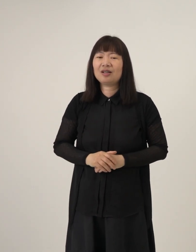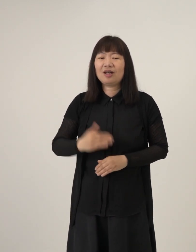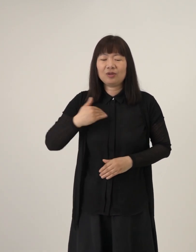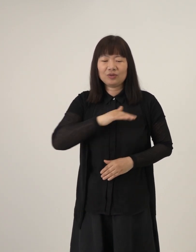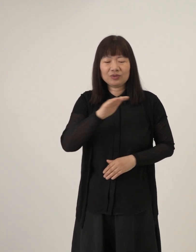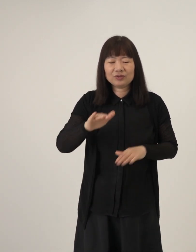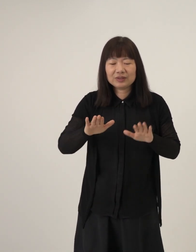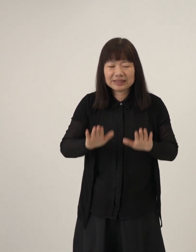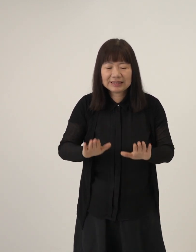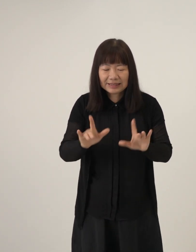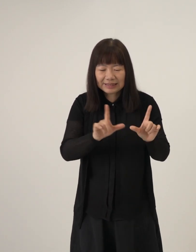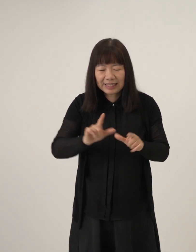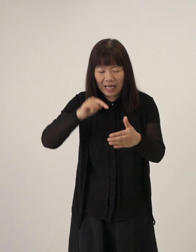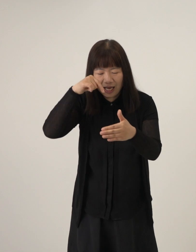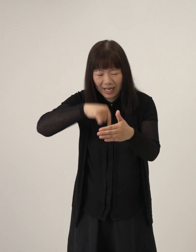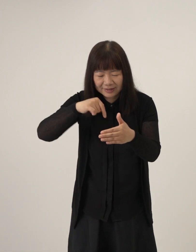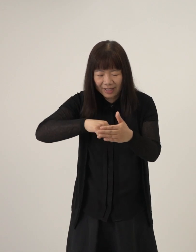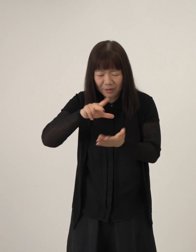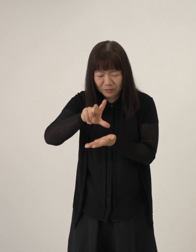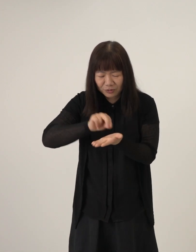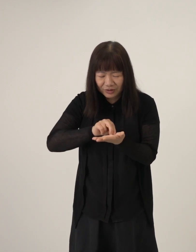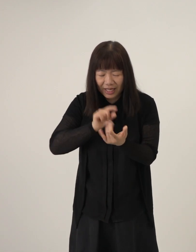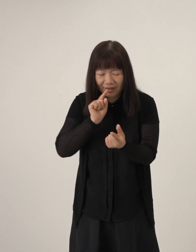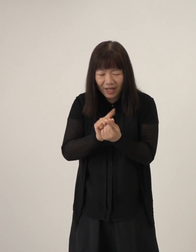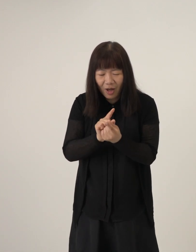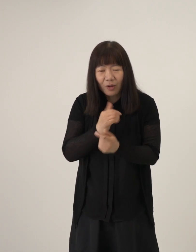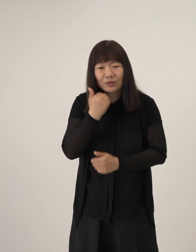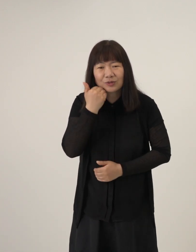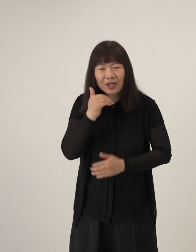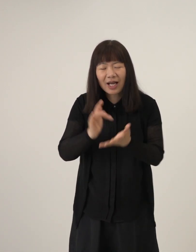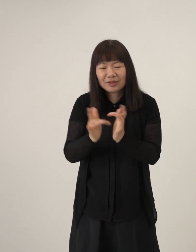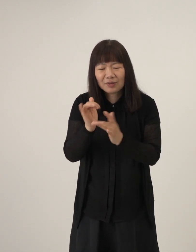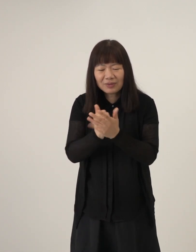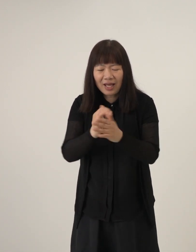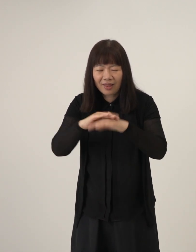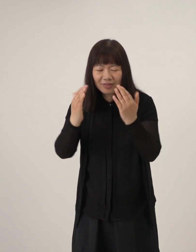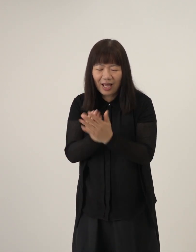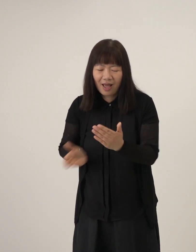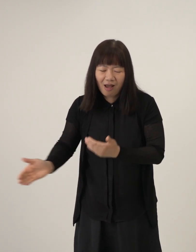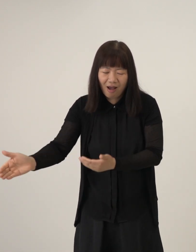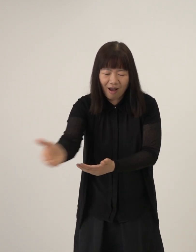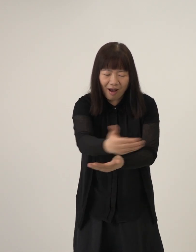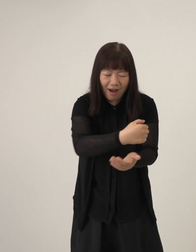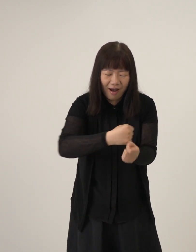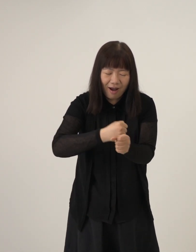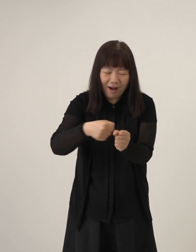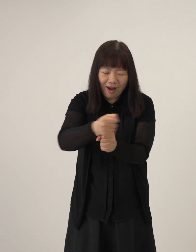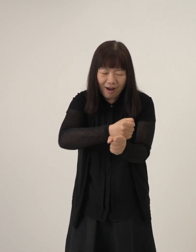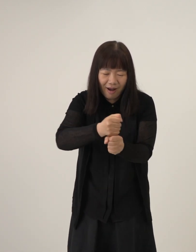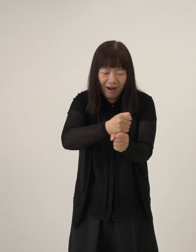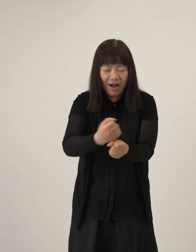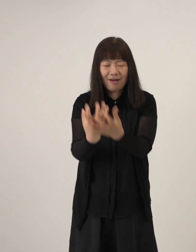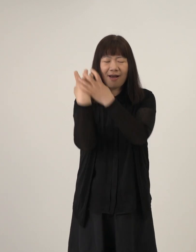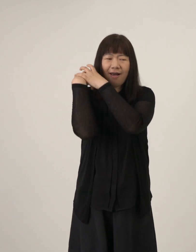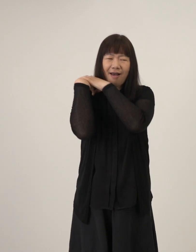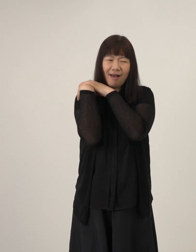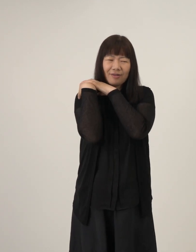우리의 현장과 현실의 문제를 예수님이 다 끌어안고 어떻게 하고 계신